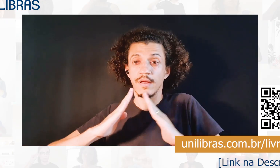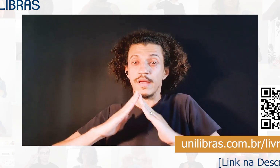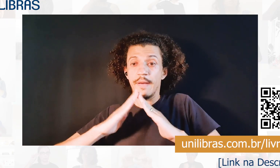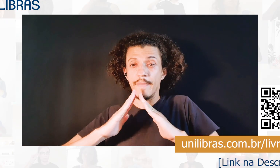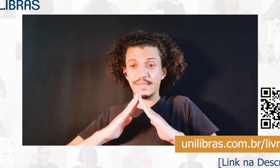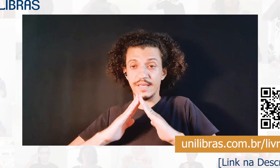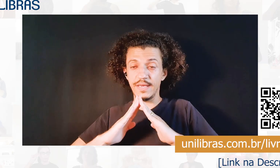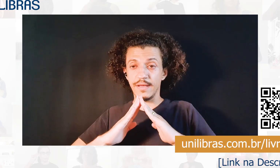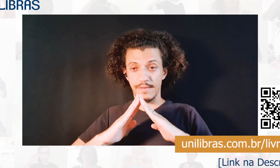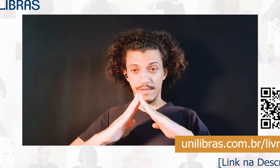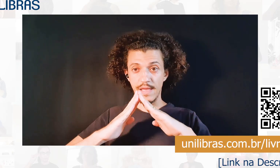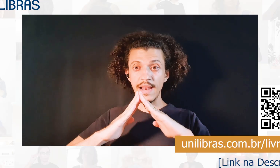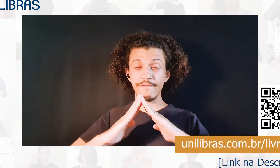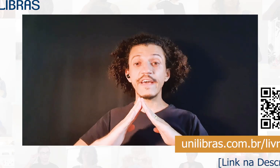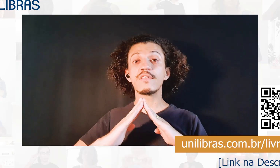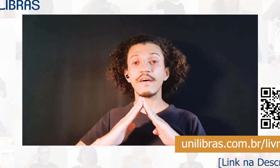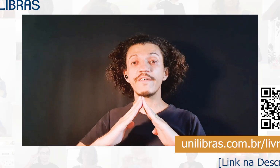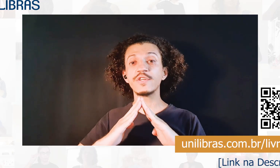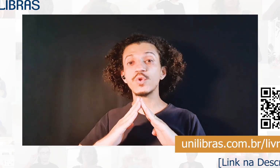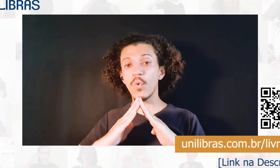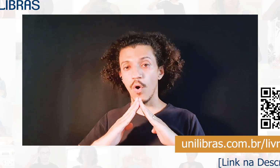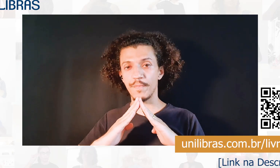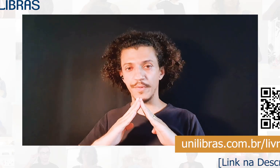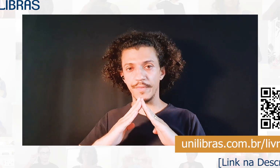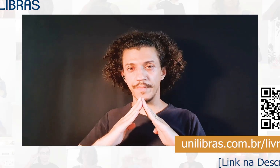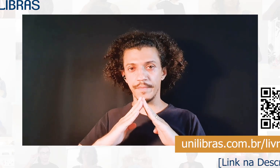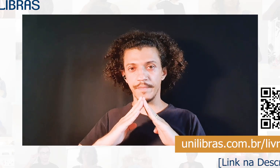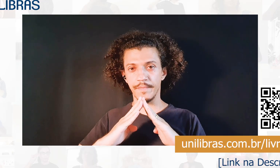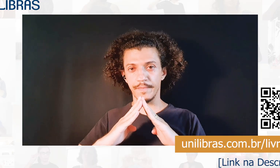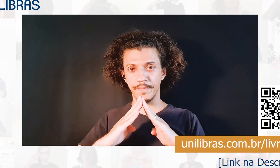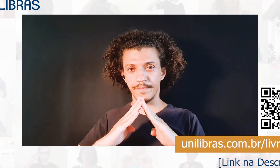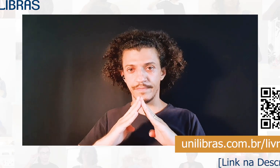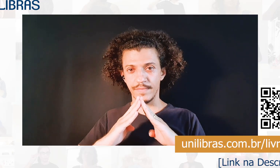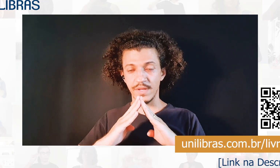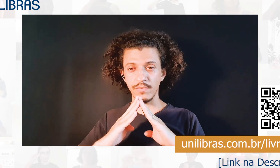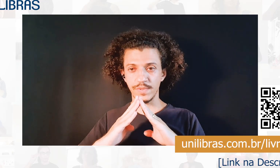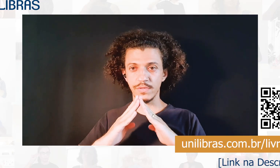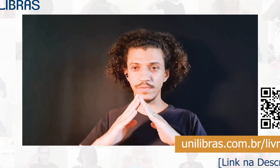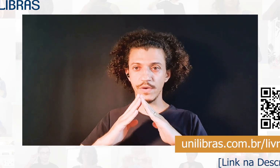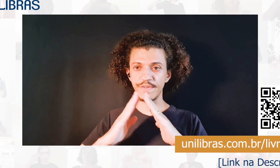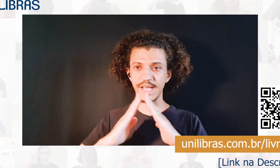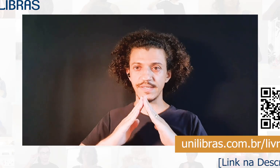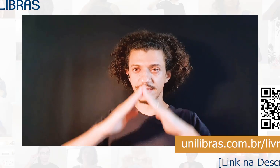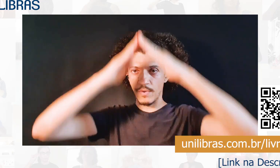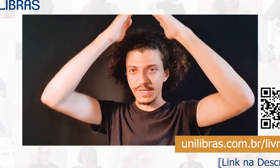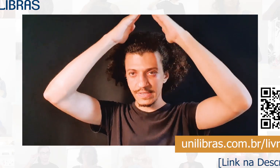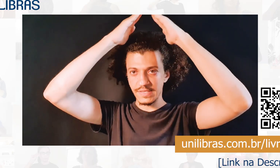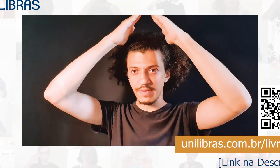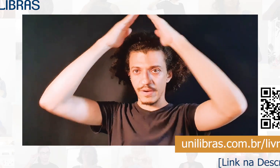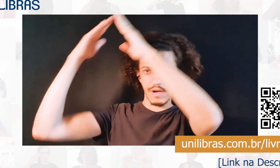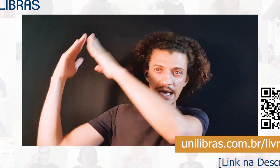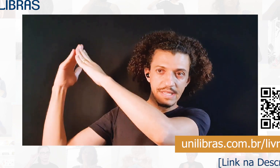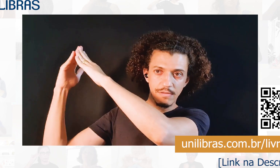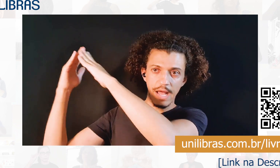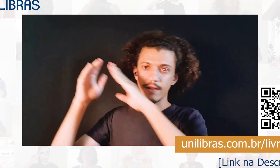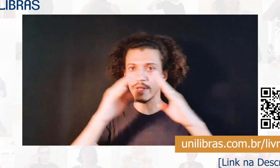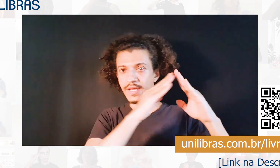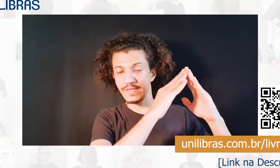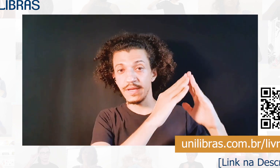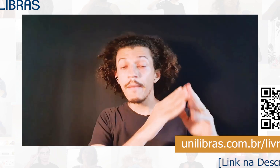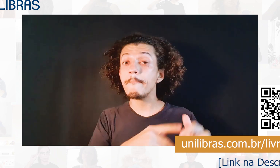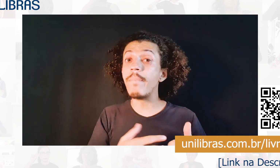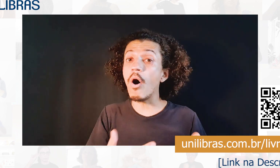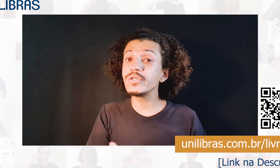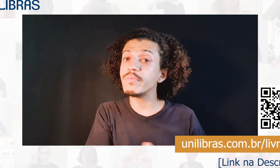aqui é pequeno. Mas aqui, ele é feito na frente do corpo. Então, se eu fizer esse sinal aqui em cima, aqui do lado,